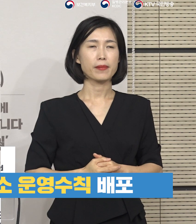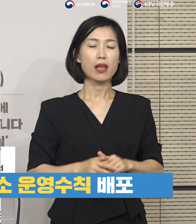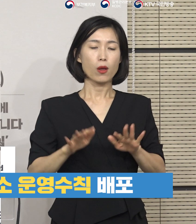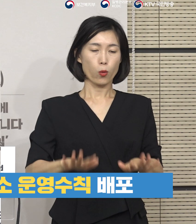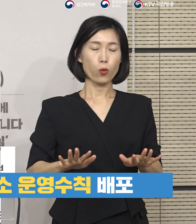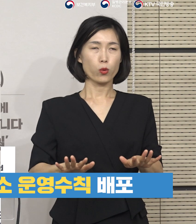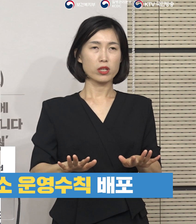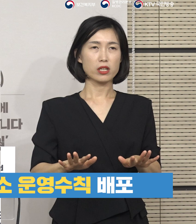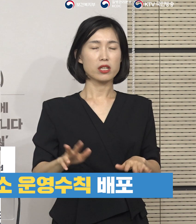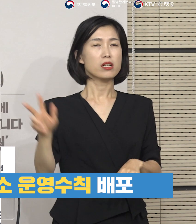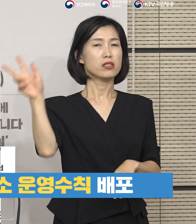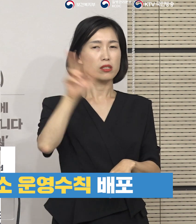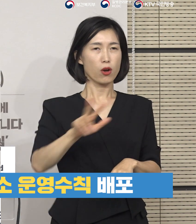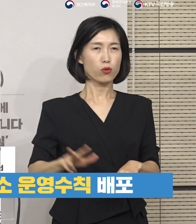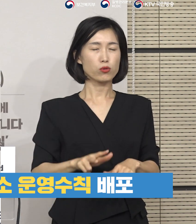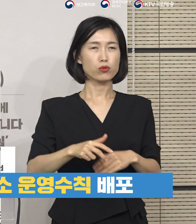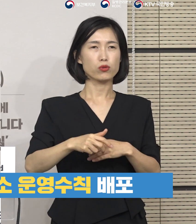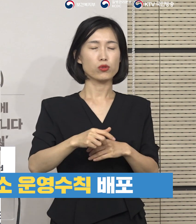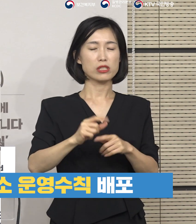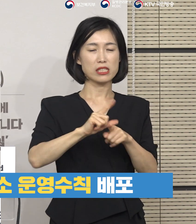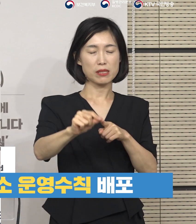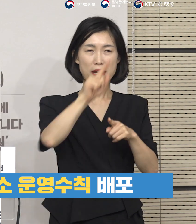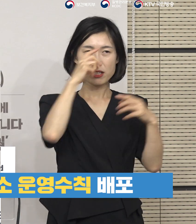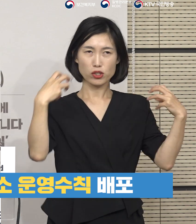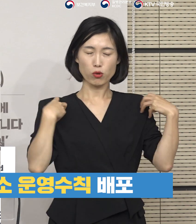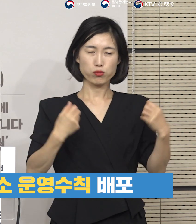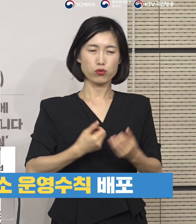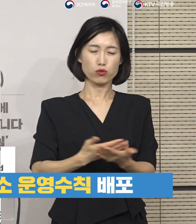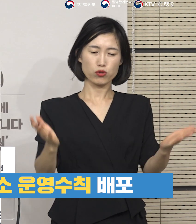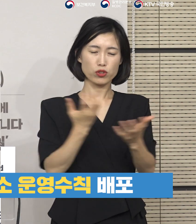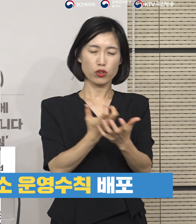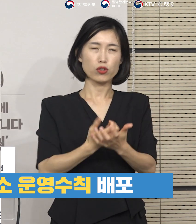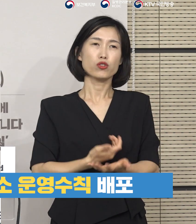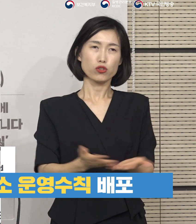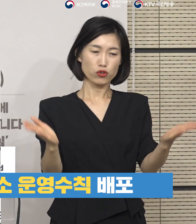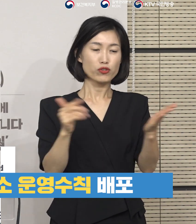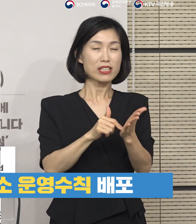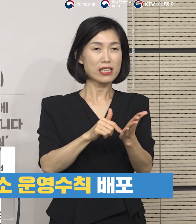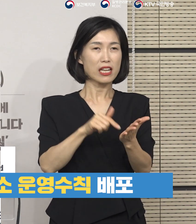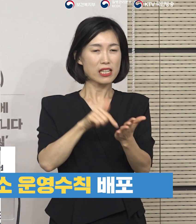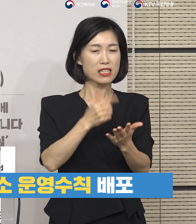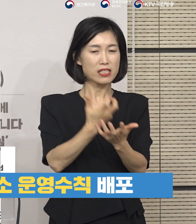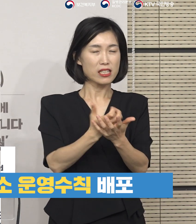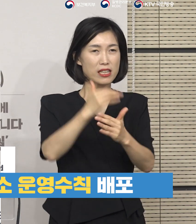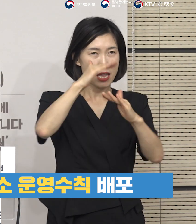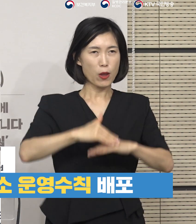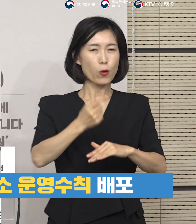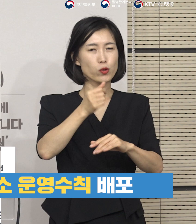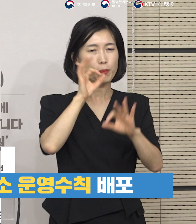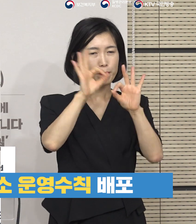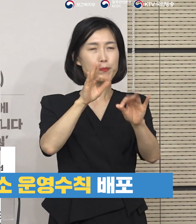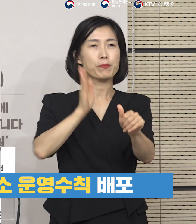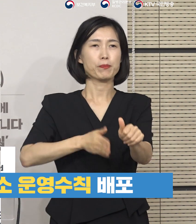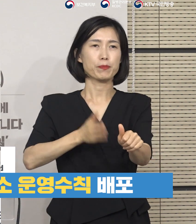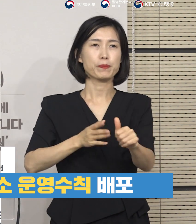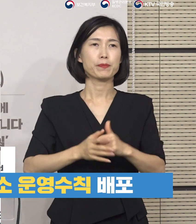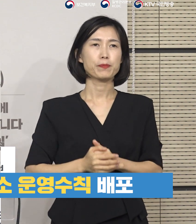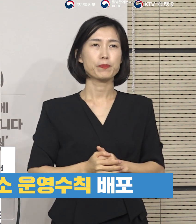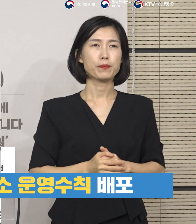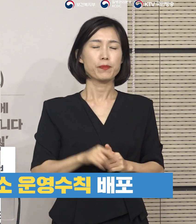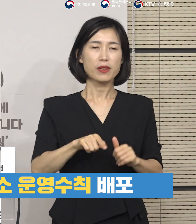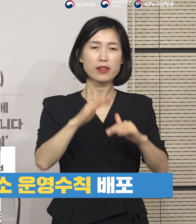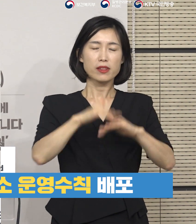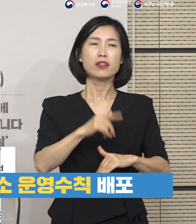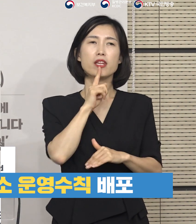오늘 저희가 지자체에 배포한 하절기 선별진료소 운영 수칙을 좀 참고하시면 될